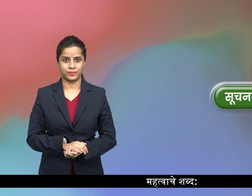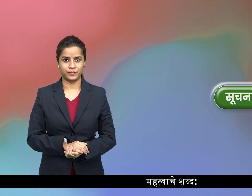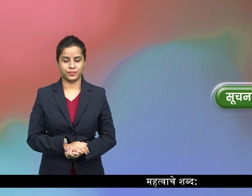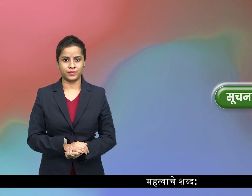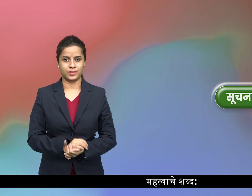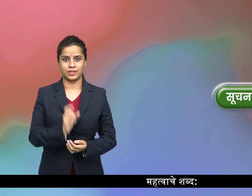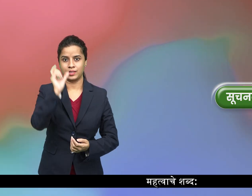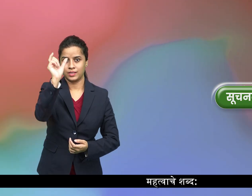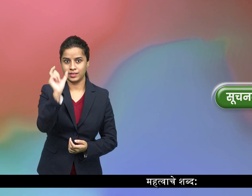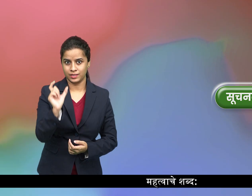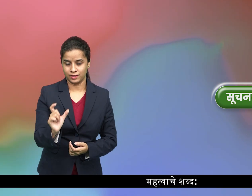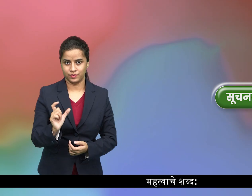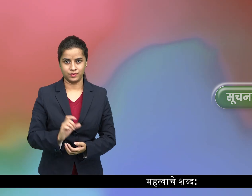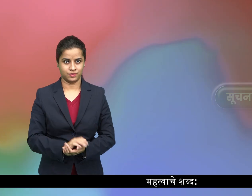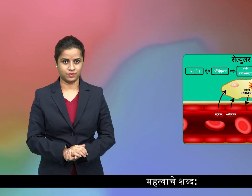महत्त्वाचे शब्द